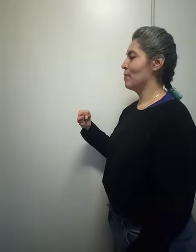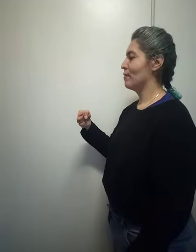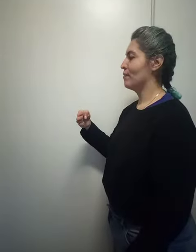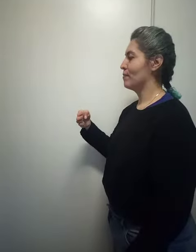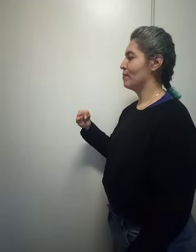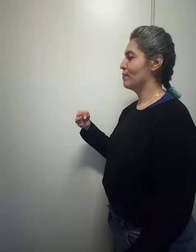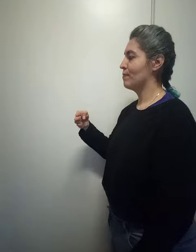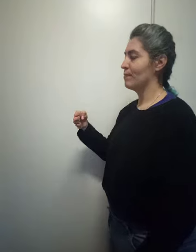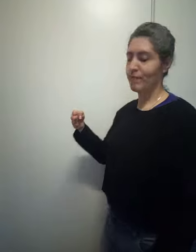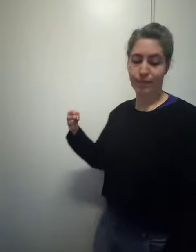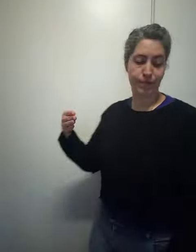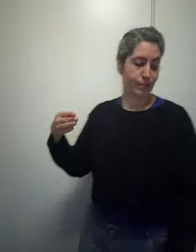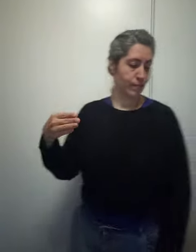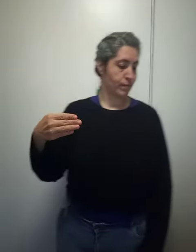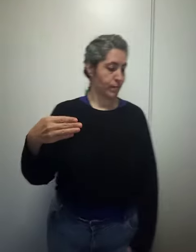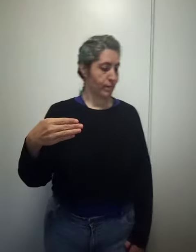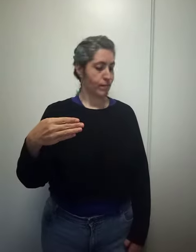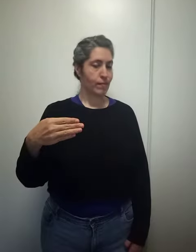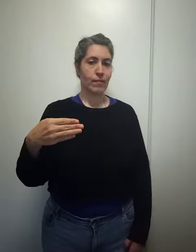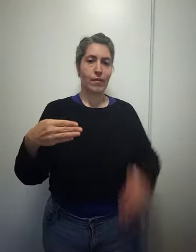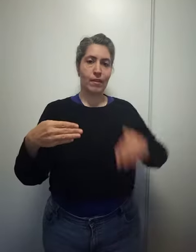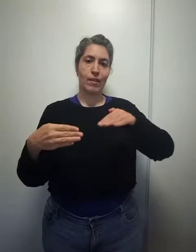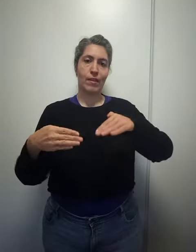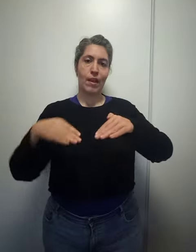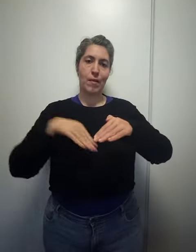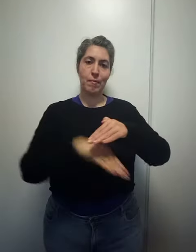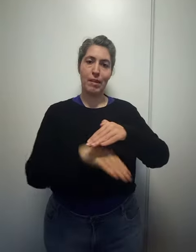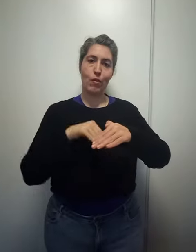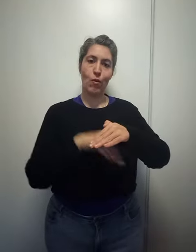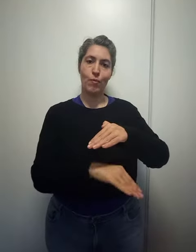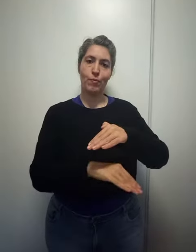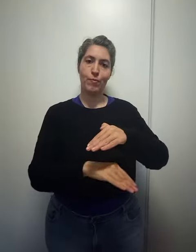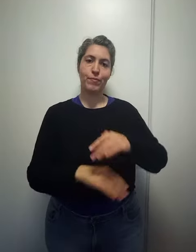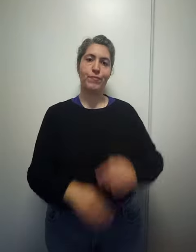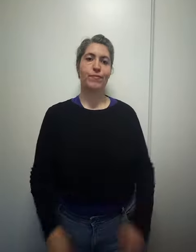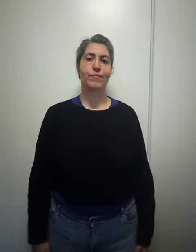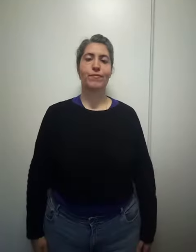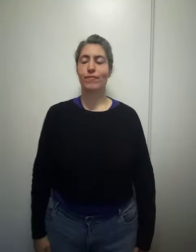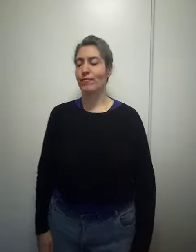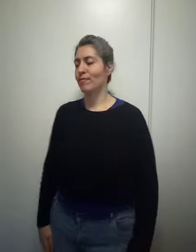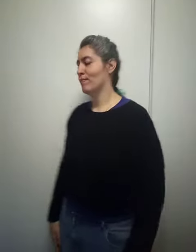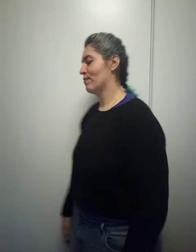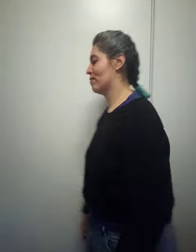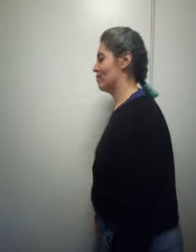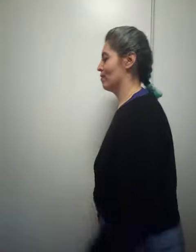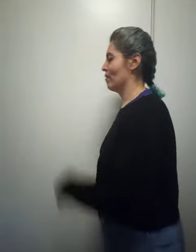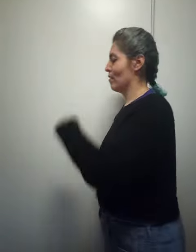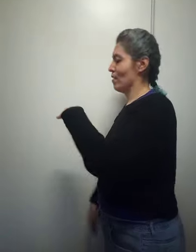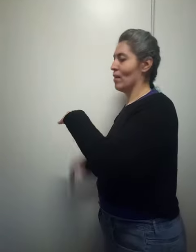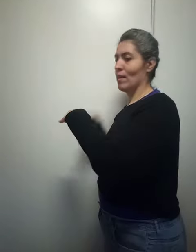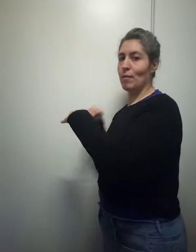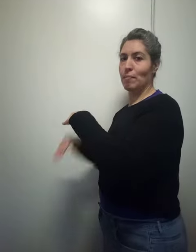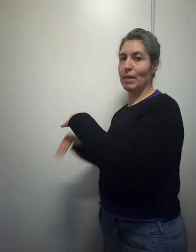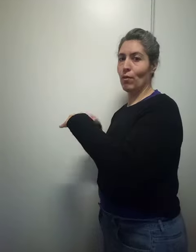metro metro